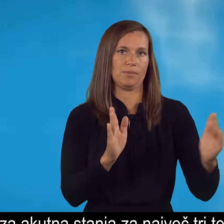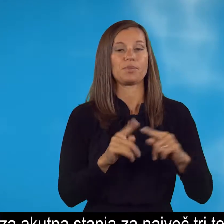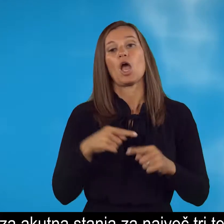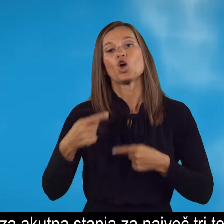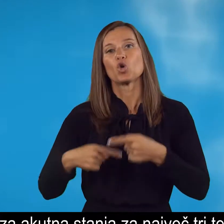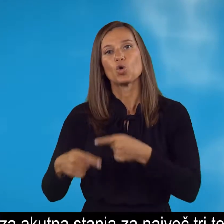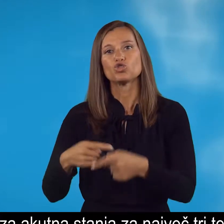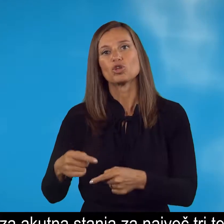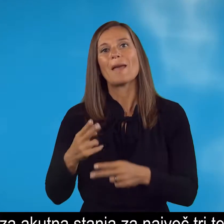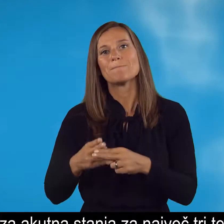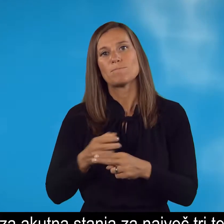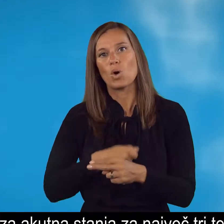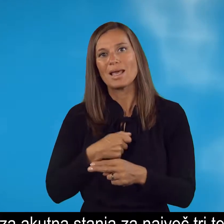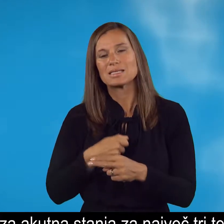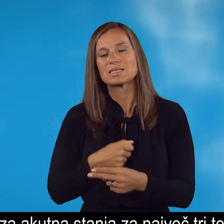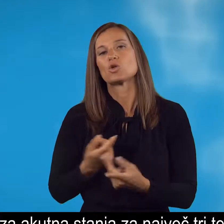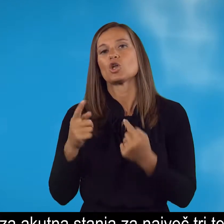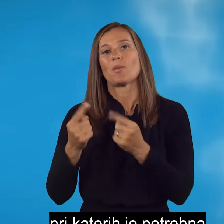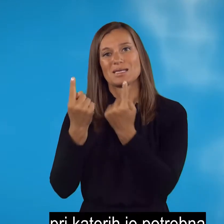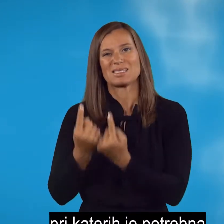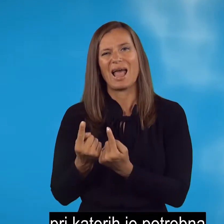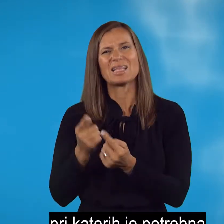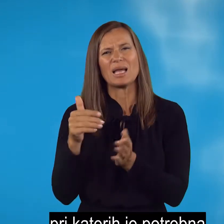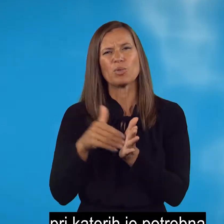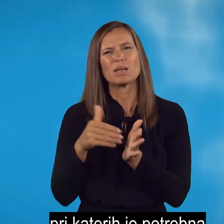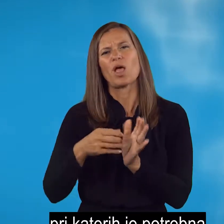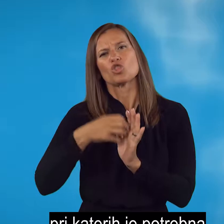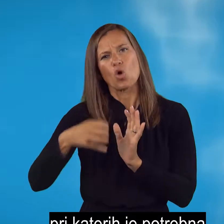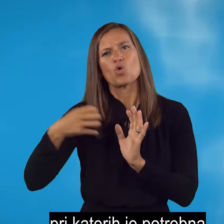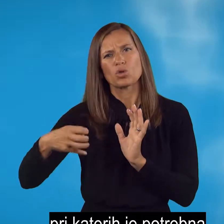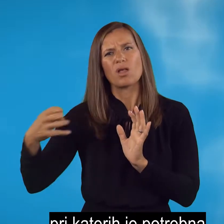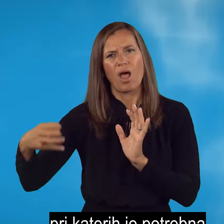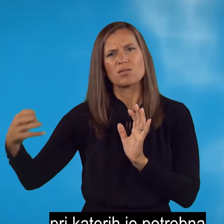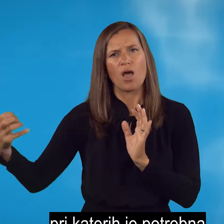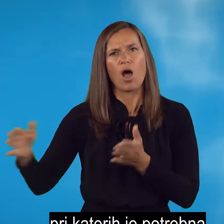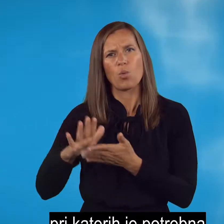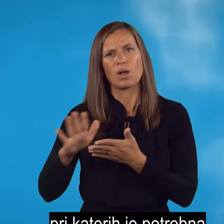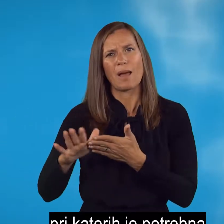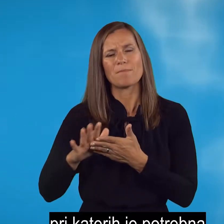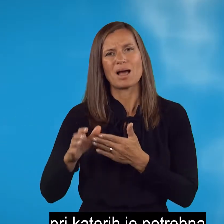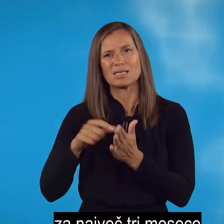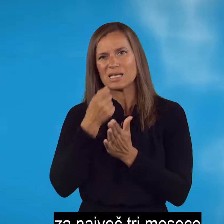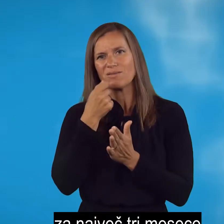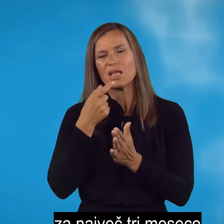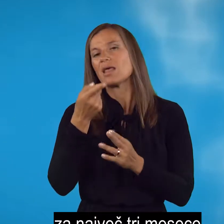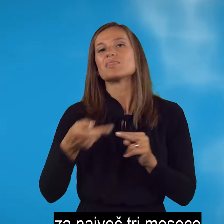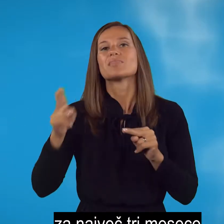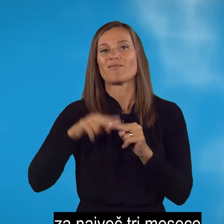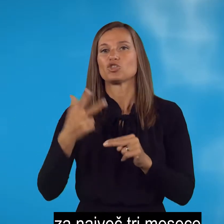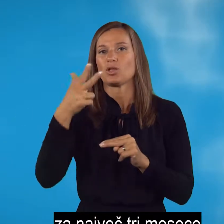za kronične bolezni oziroma stanja, pri katerih je potrebna dolgotrajna uporaba zdravil, za največ 3 mesece